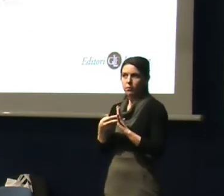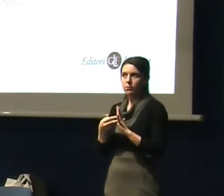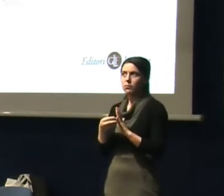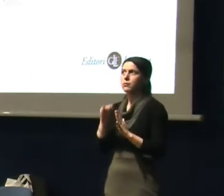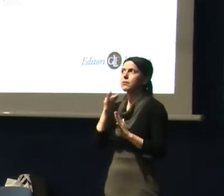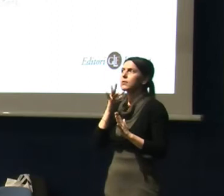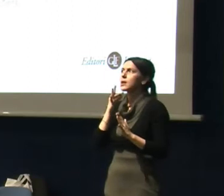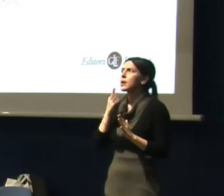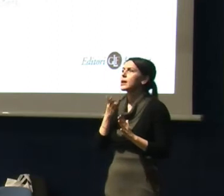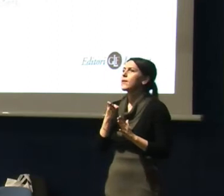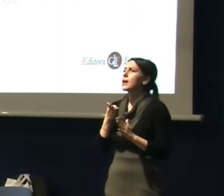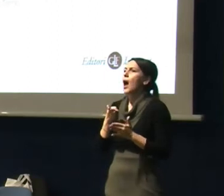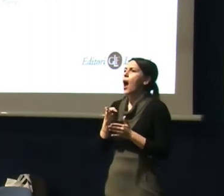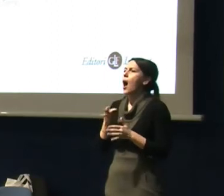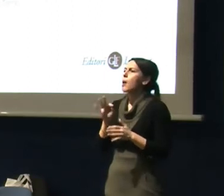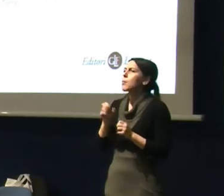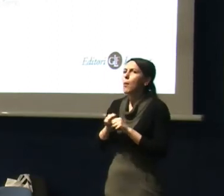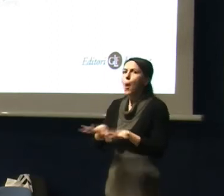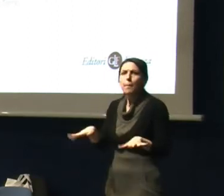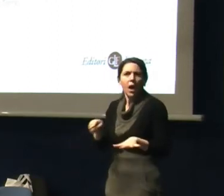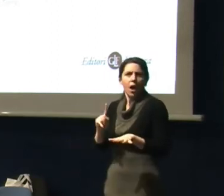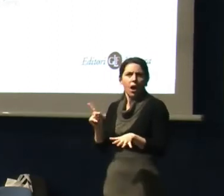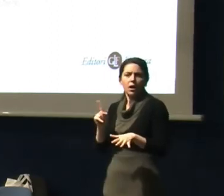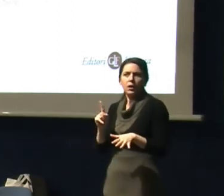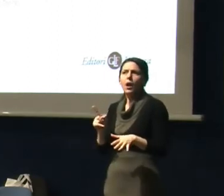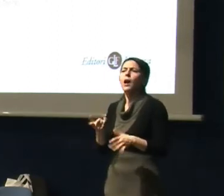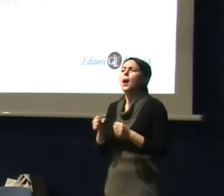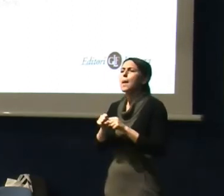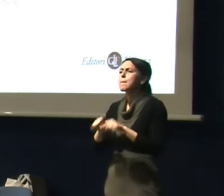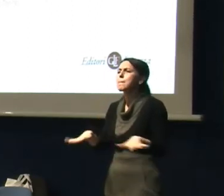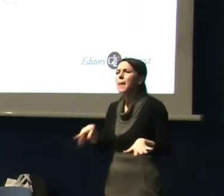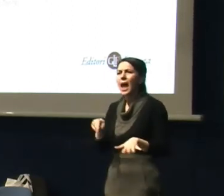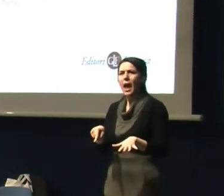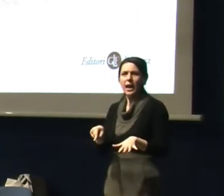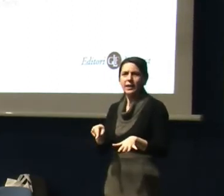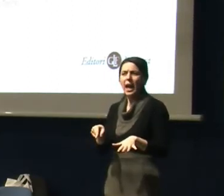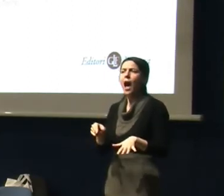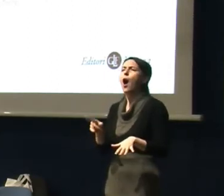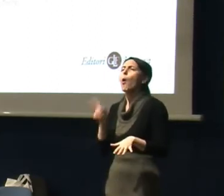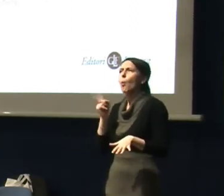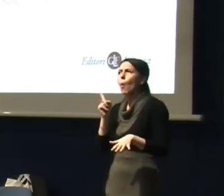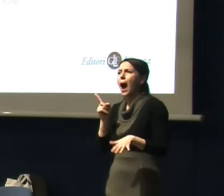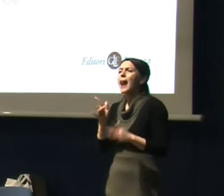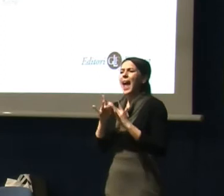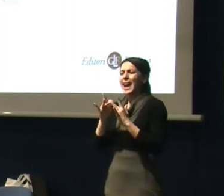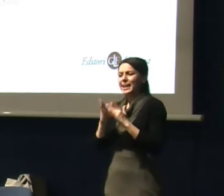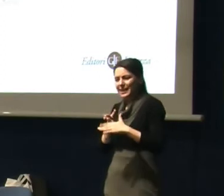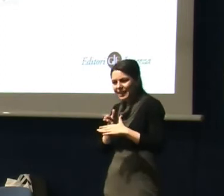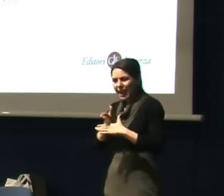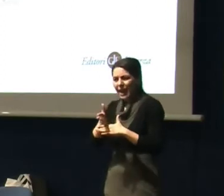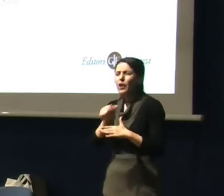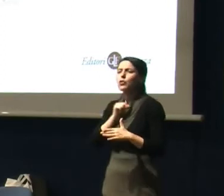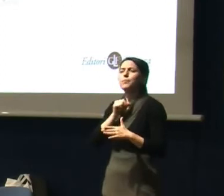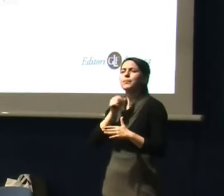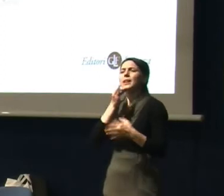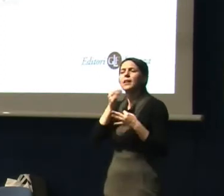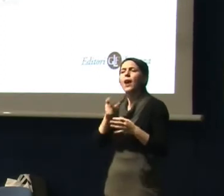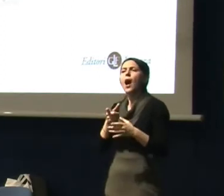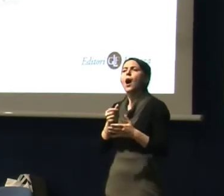medium prima cosa i medium i miei 10 passano sopra internet utilizzano il protocollo di comunicazione